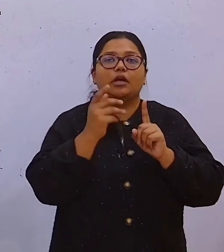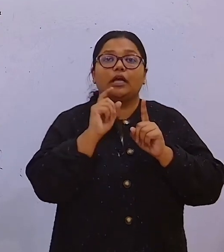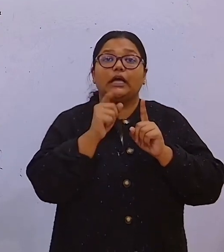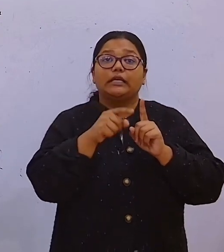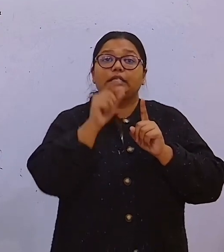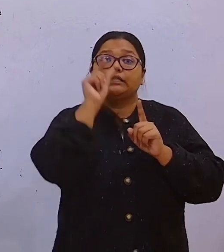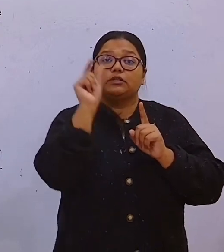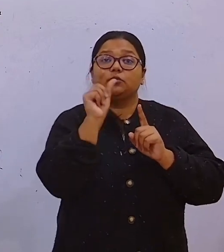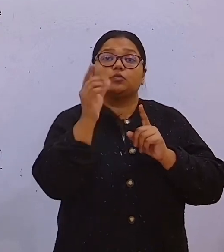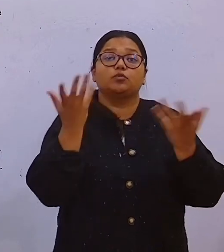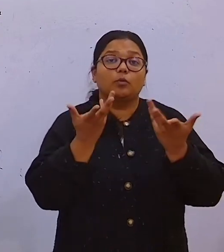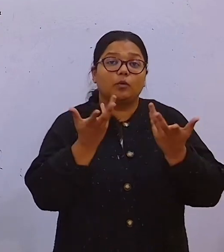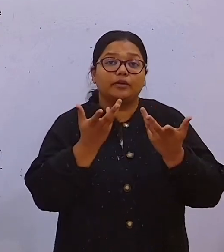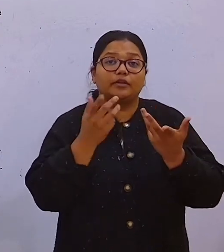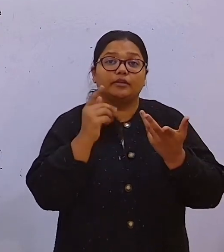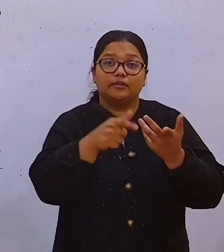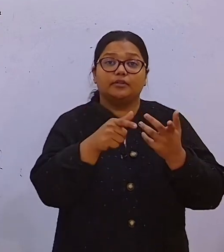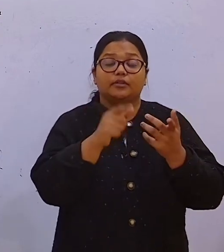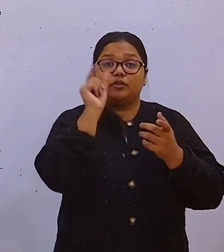अथवा